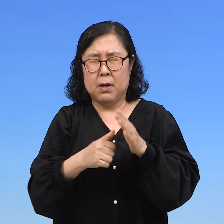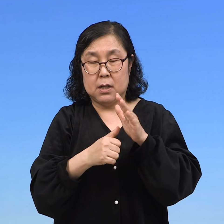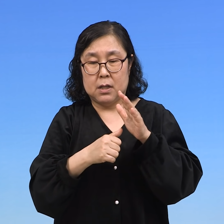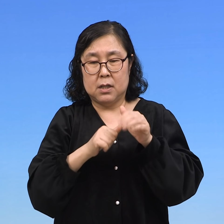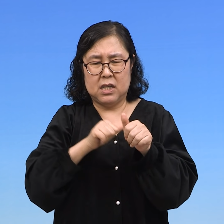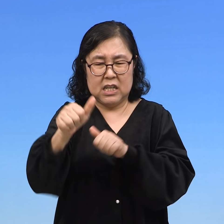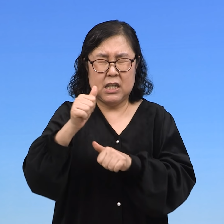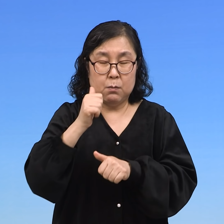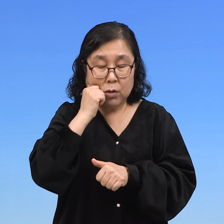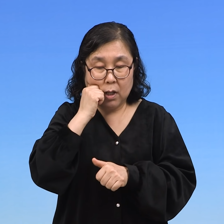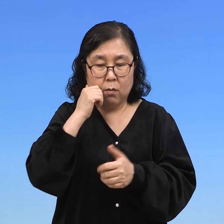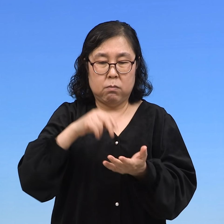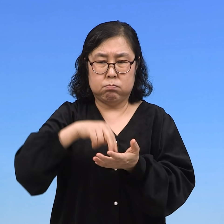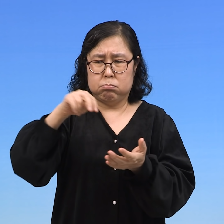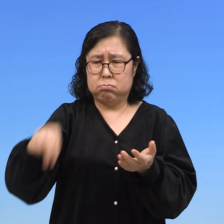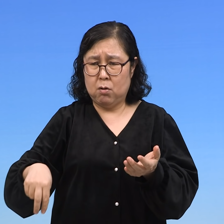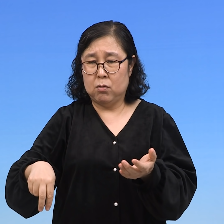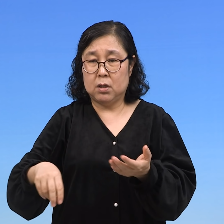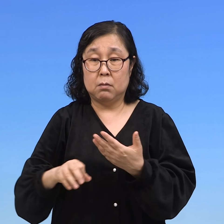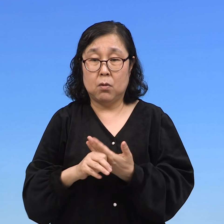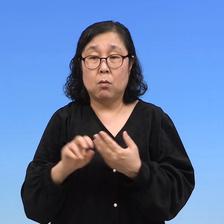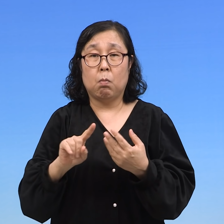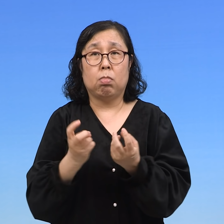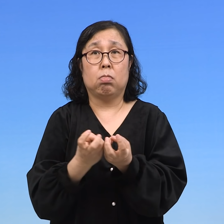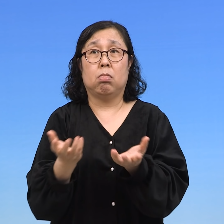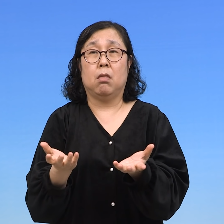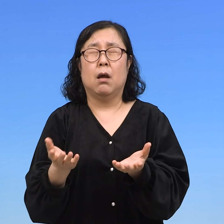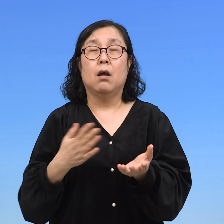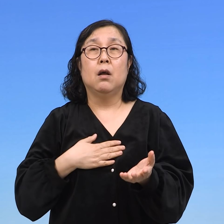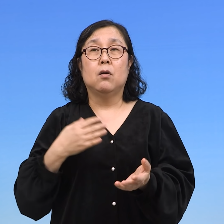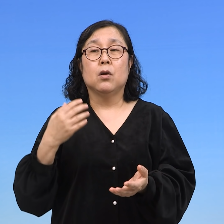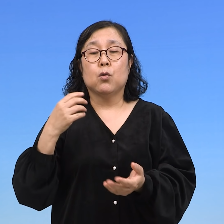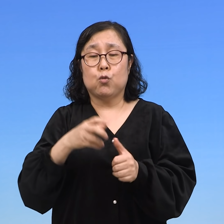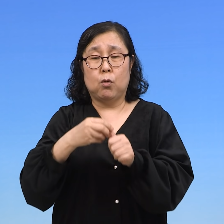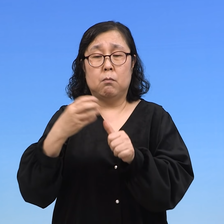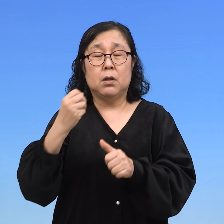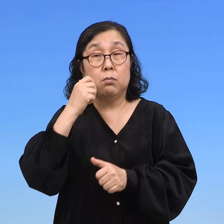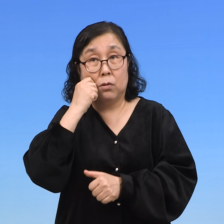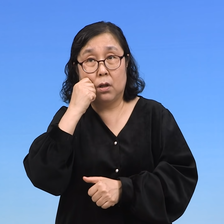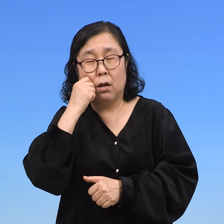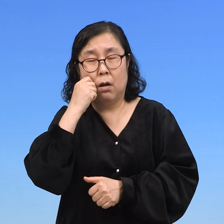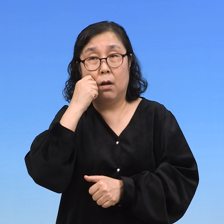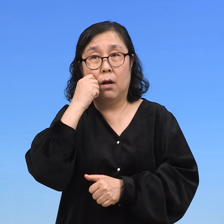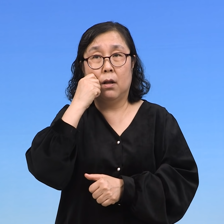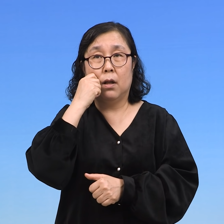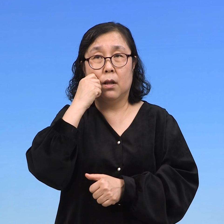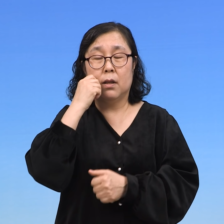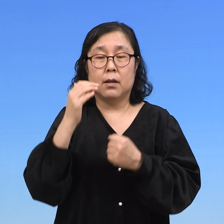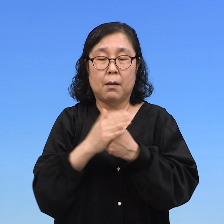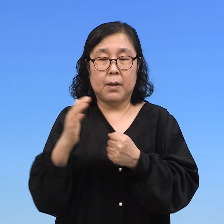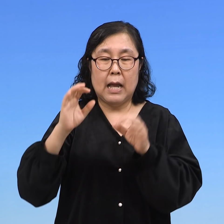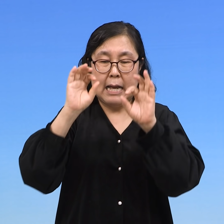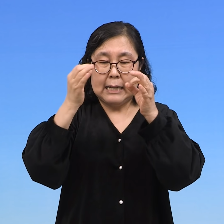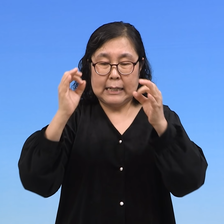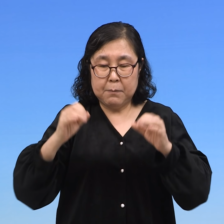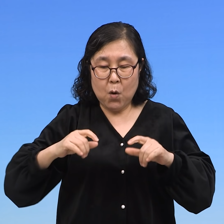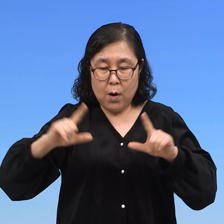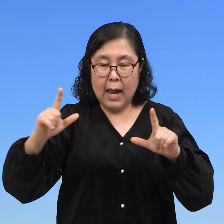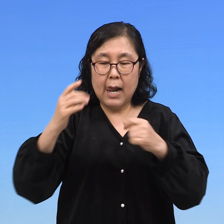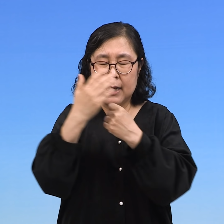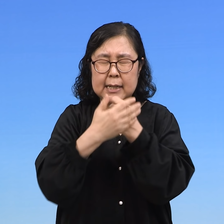견뎌가지고 확 내려가 버리시면 우리 구원은 없는 거 아닙니까? 제가 금요일날 은혜 아니면 은혜